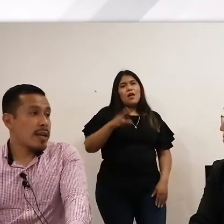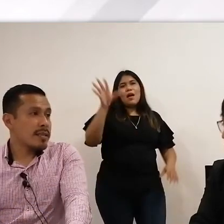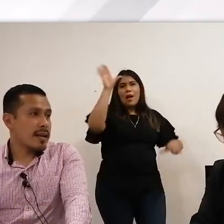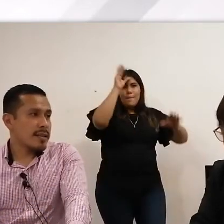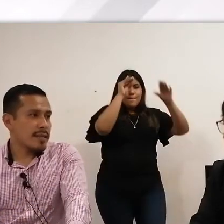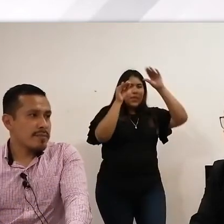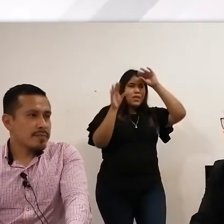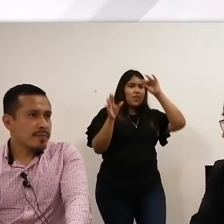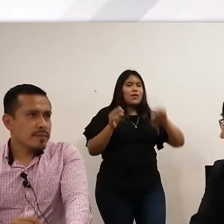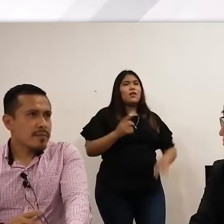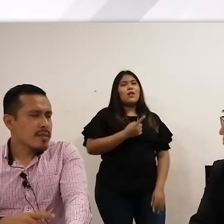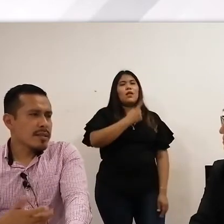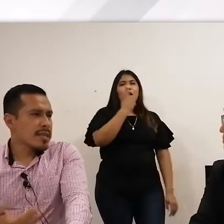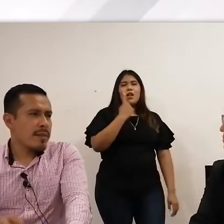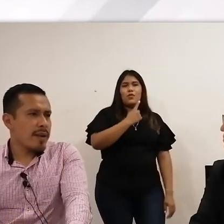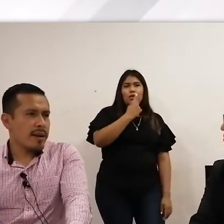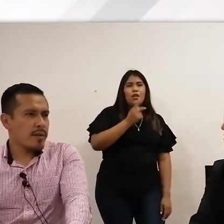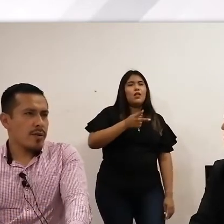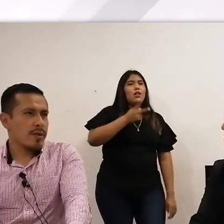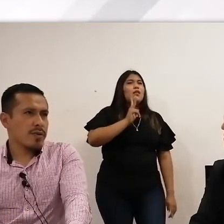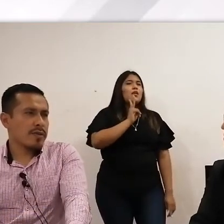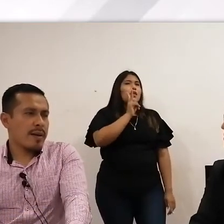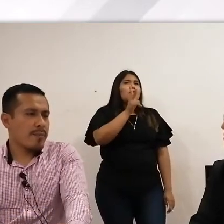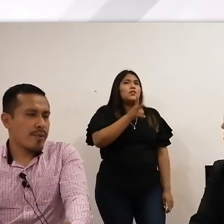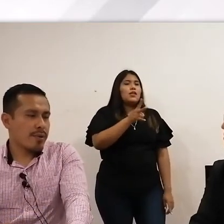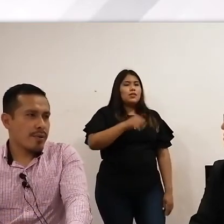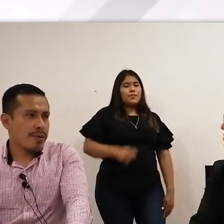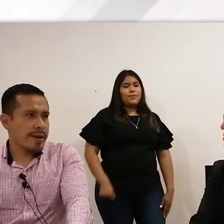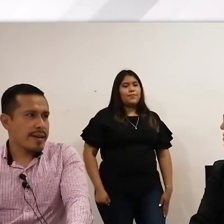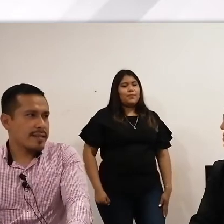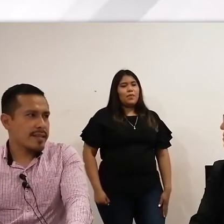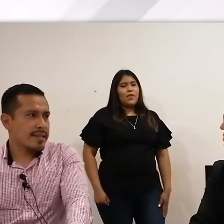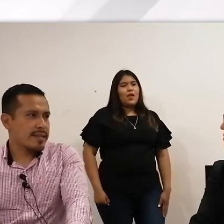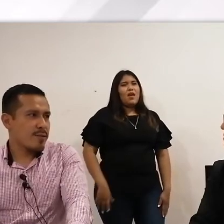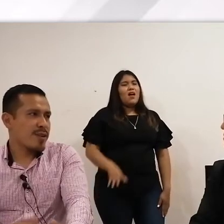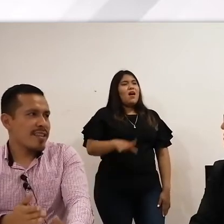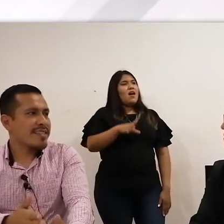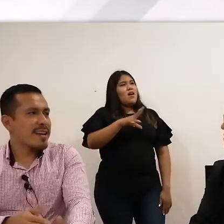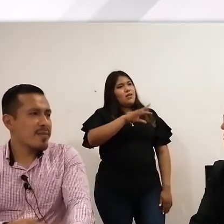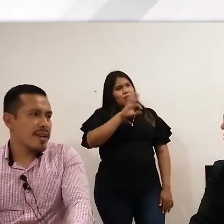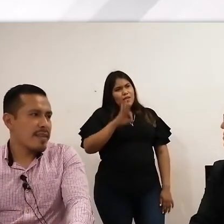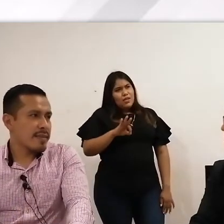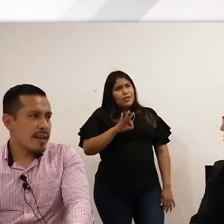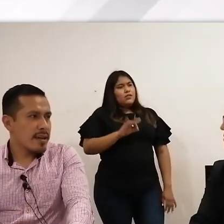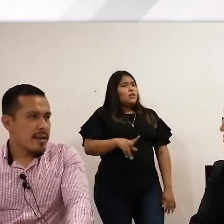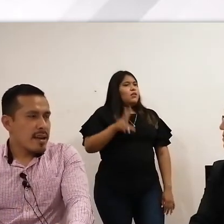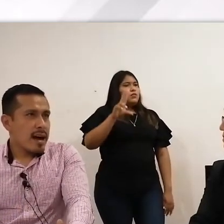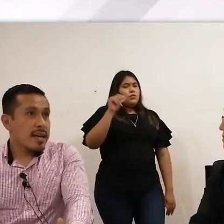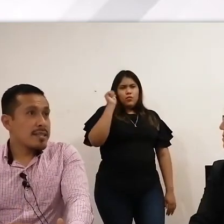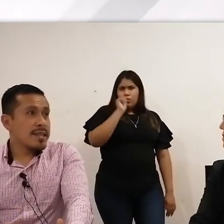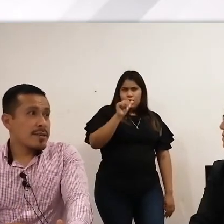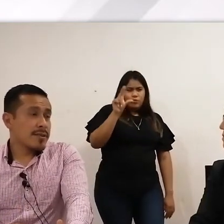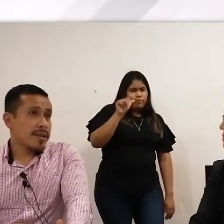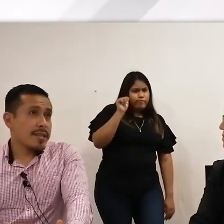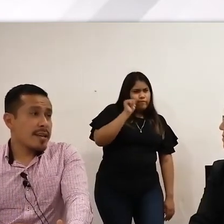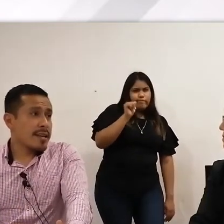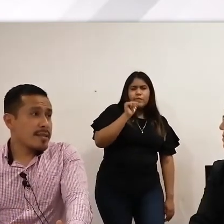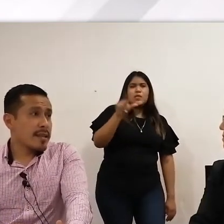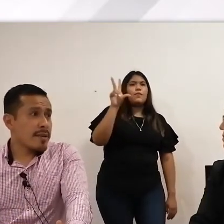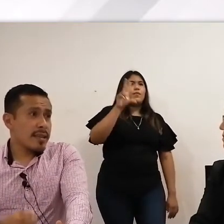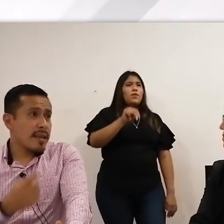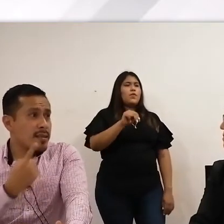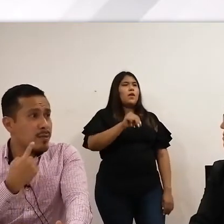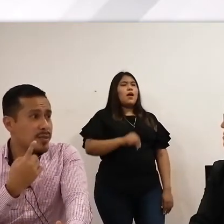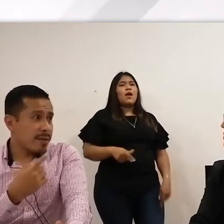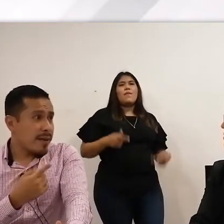a oralizarse. Sin embargo, tampoco es una determinante. Hay chicos que tienen